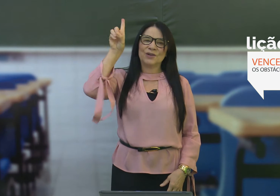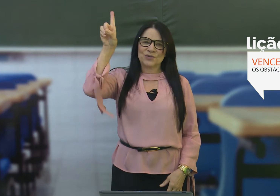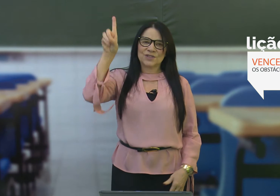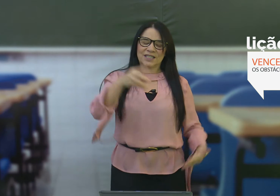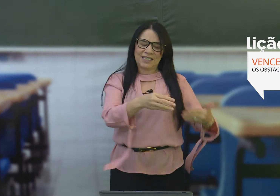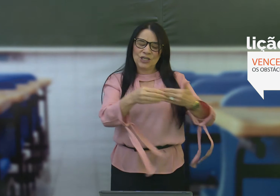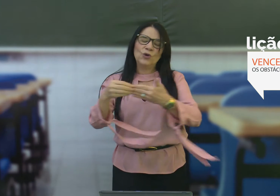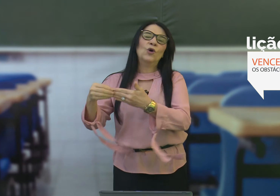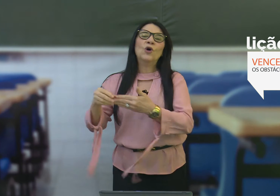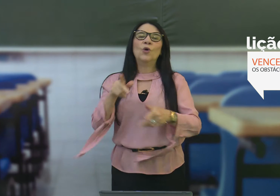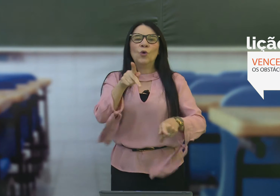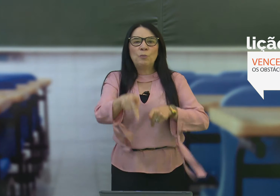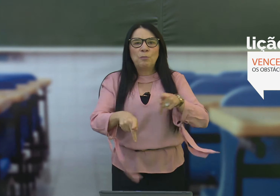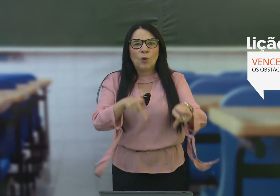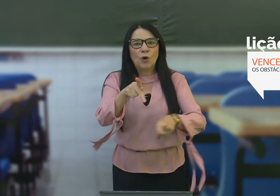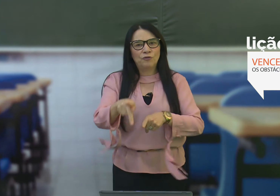Deus guiou o povo